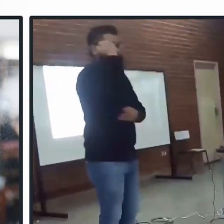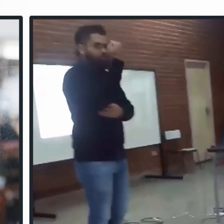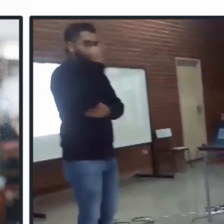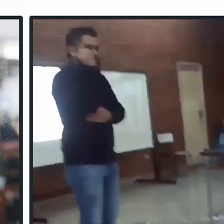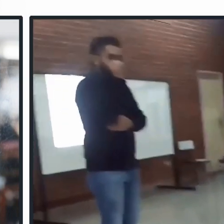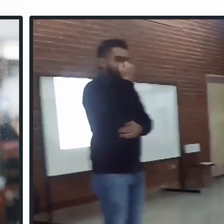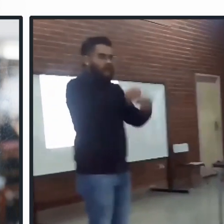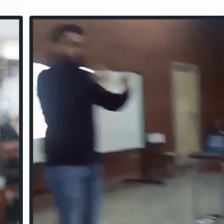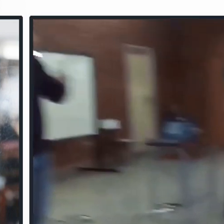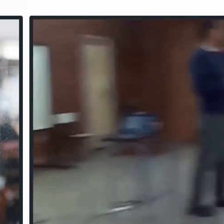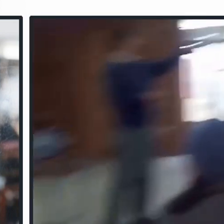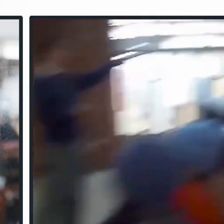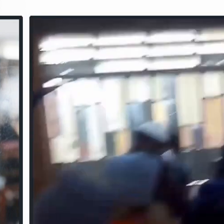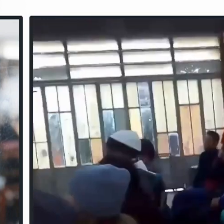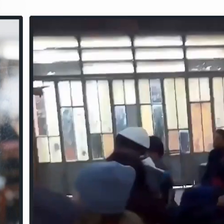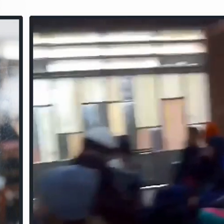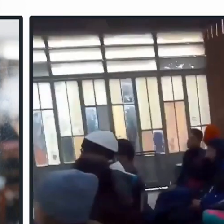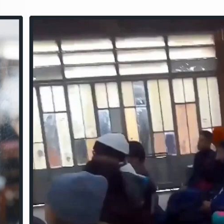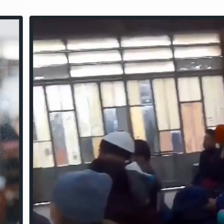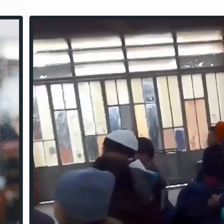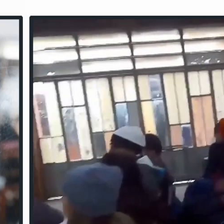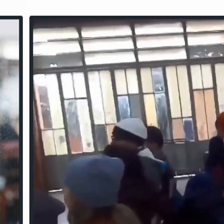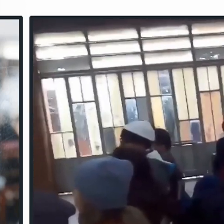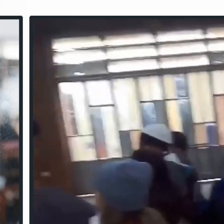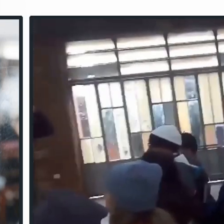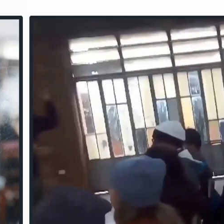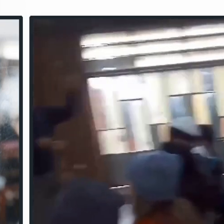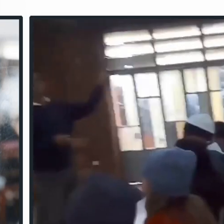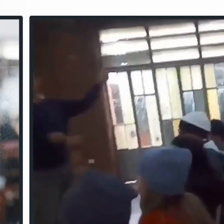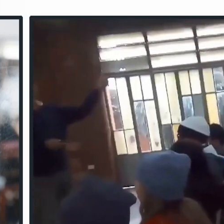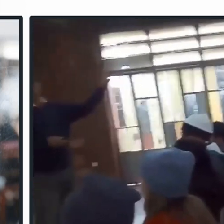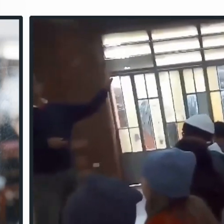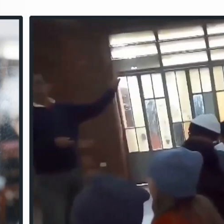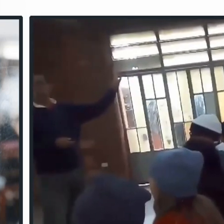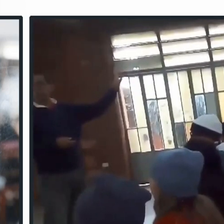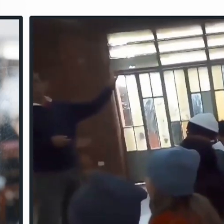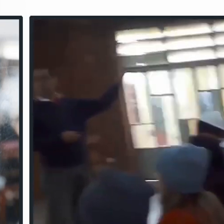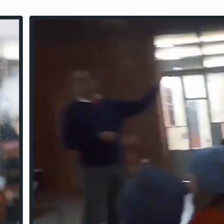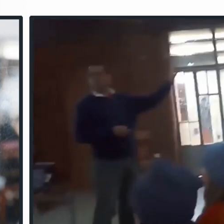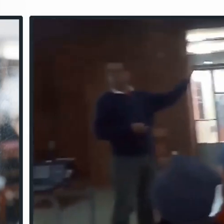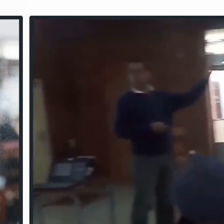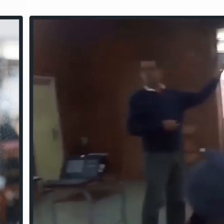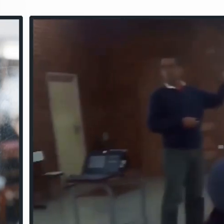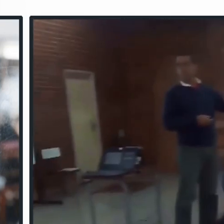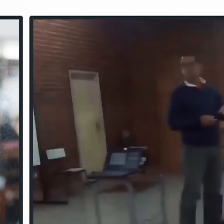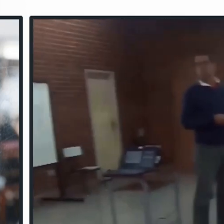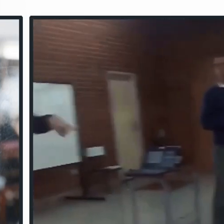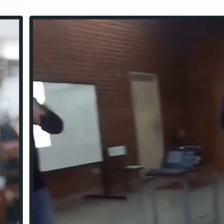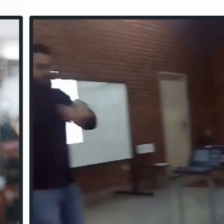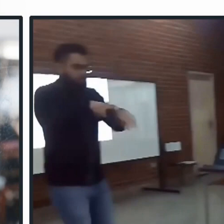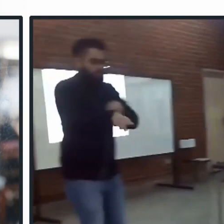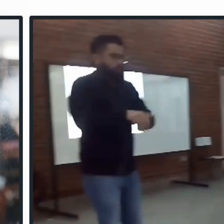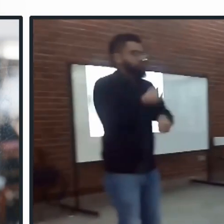claro. Necesitan tener ese espacio porque ellos quieren comunicarse. Claro. Y nosotros tenemos como